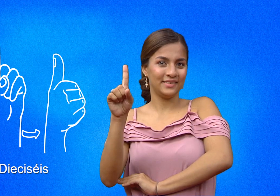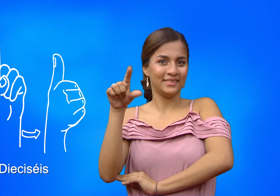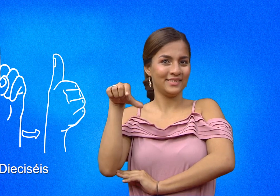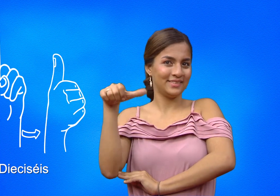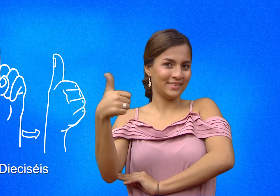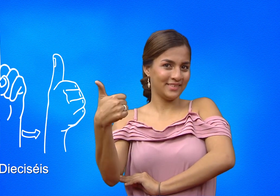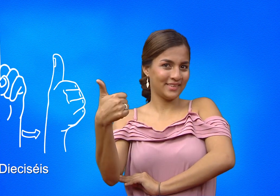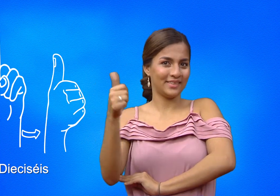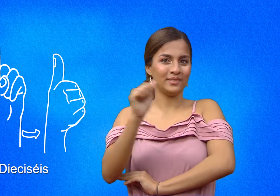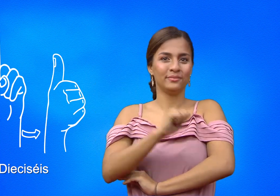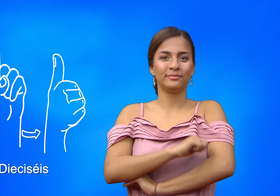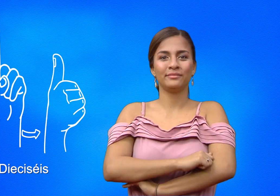16